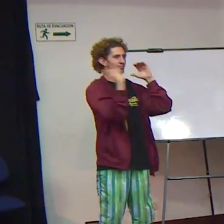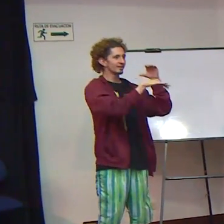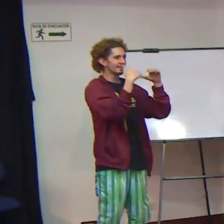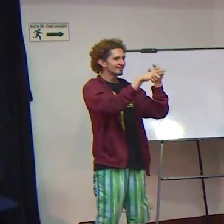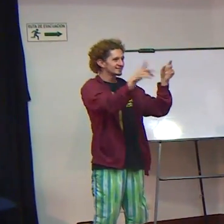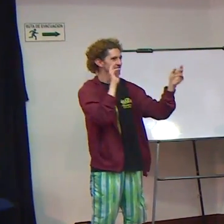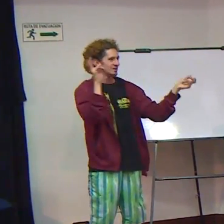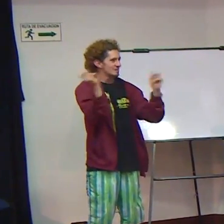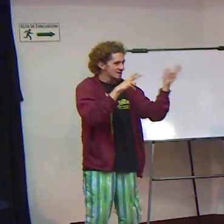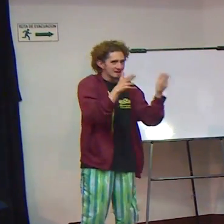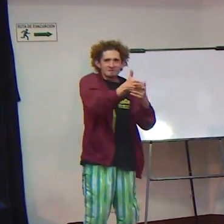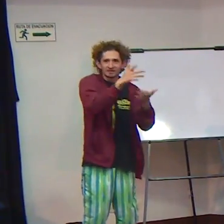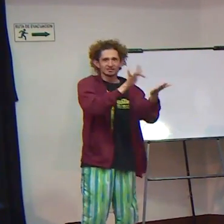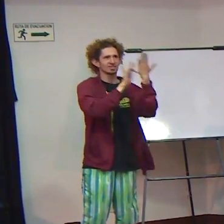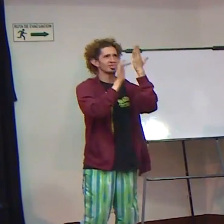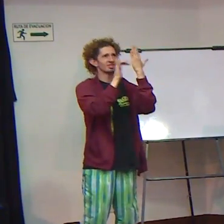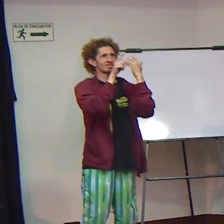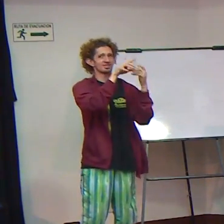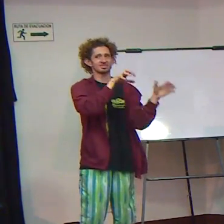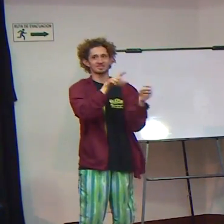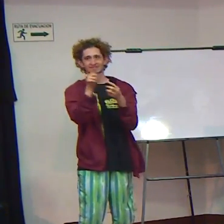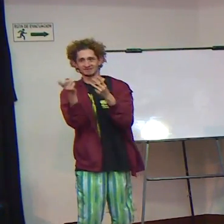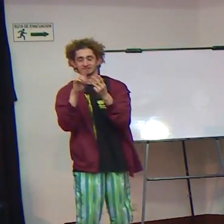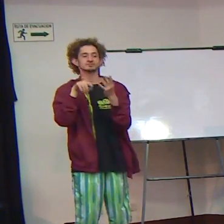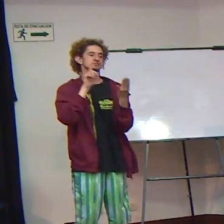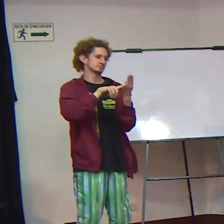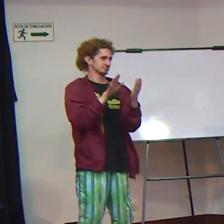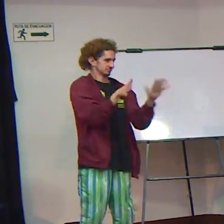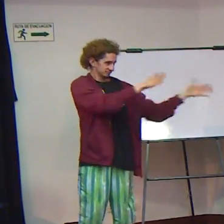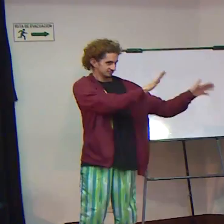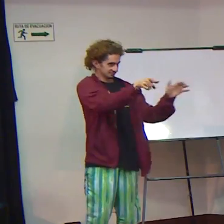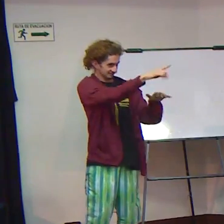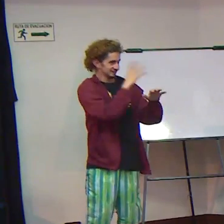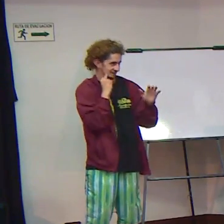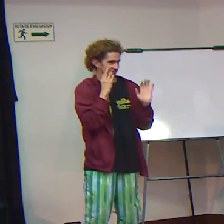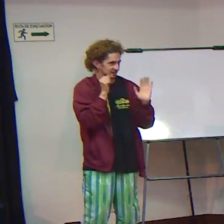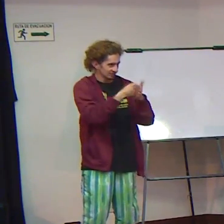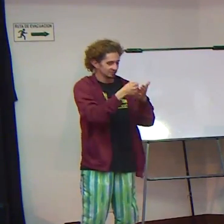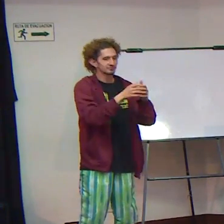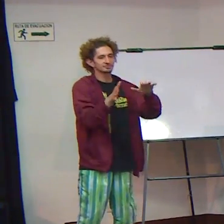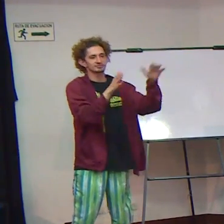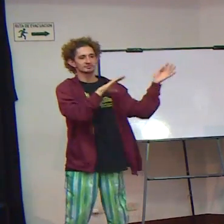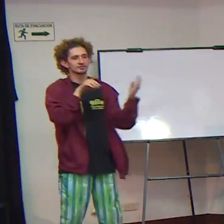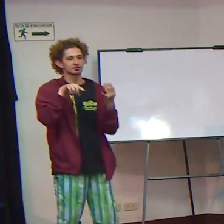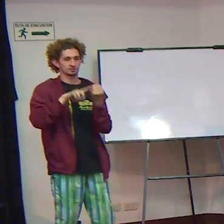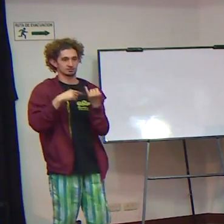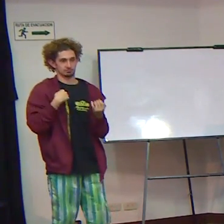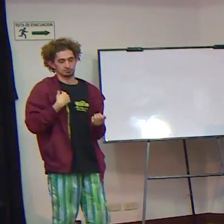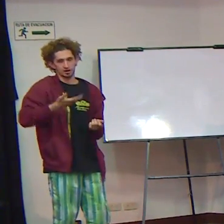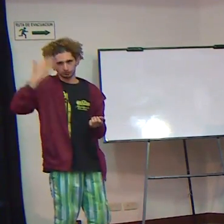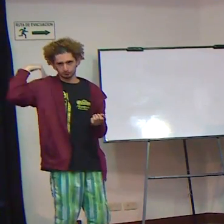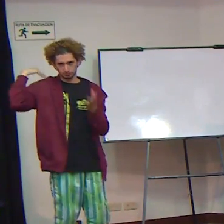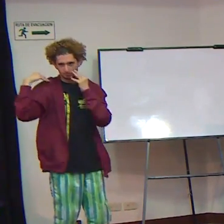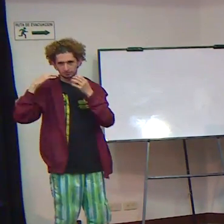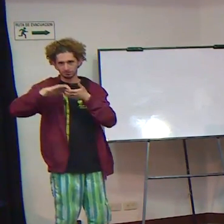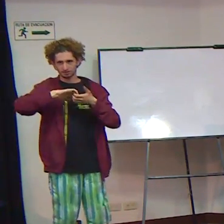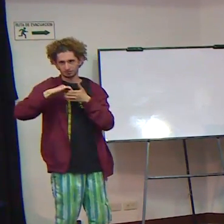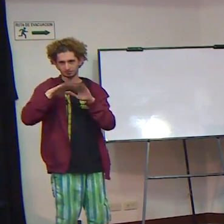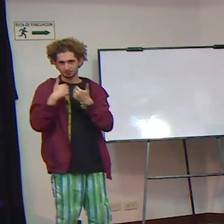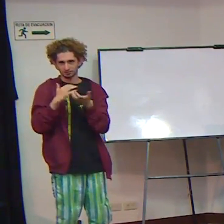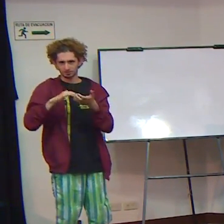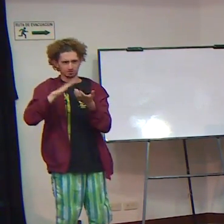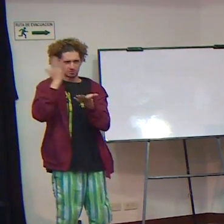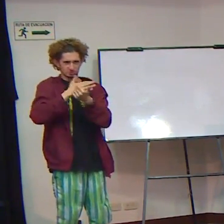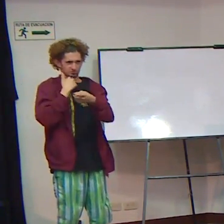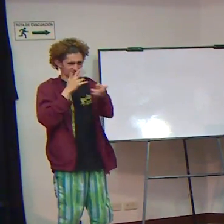que nosotros vemos allí los podemos relacionar con lo que pasa en Colombia, ¿no? Y bueno, esa experiencia podemos intentar